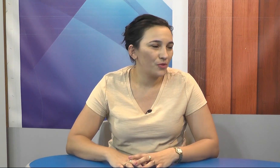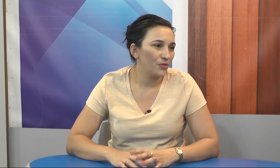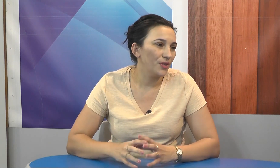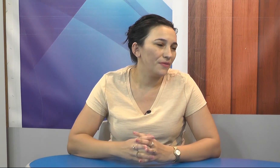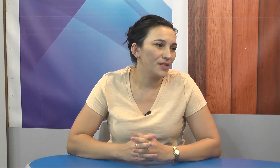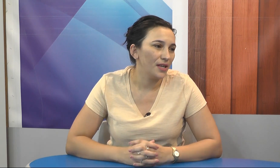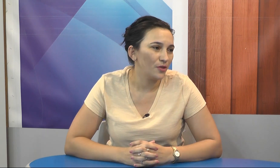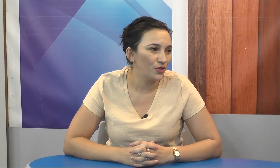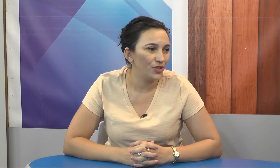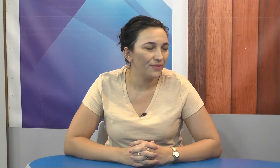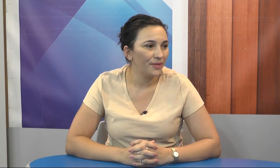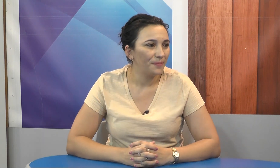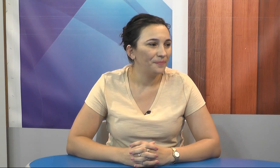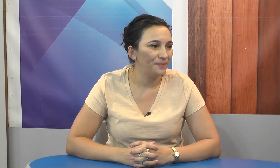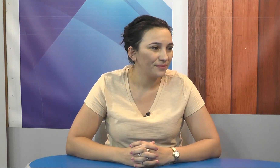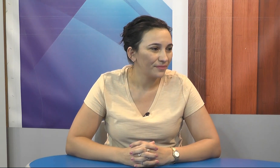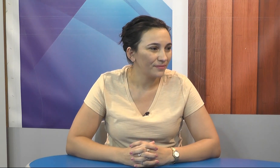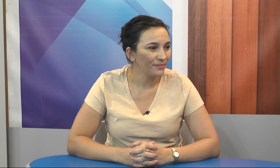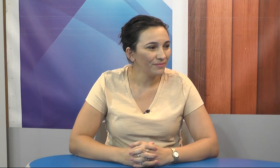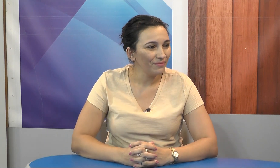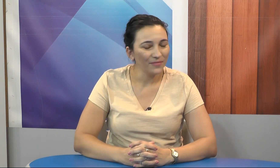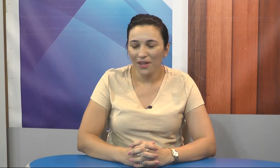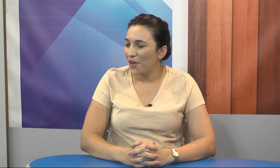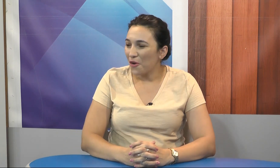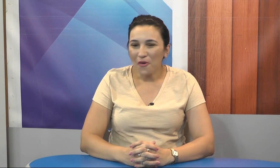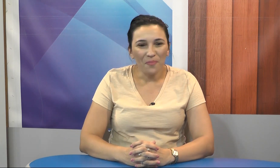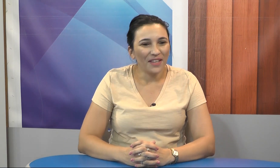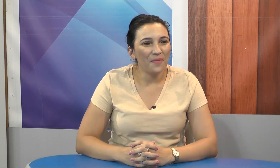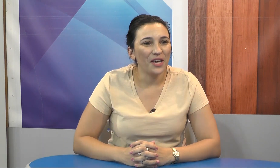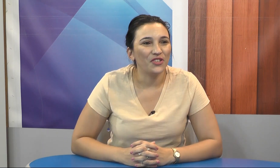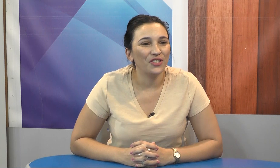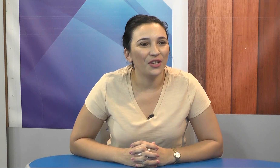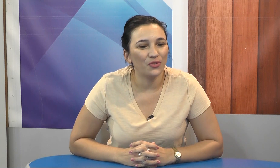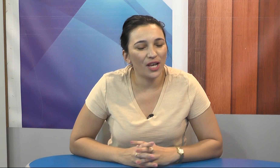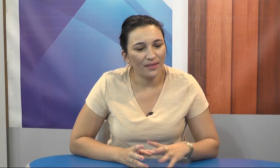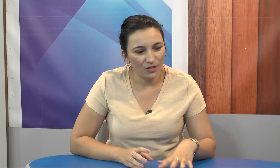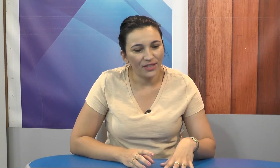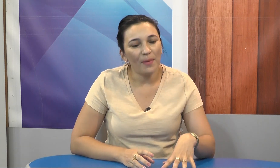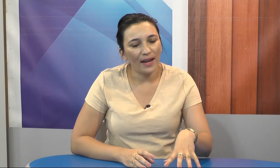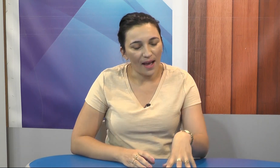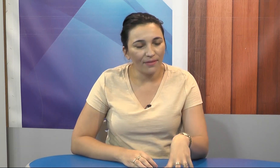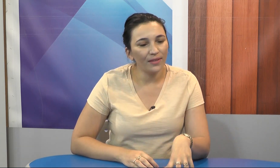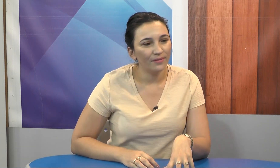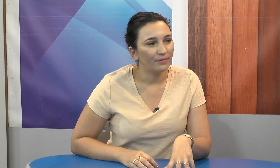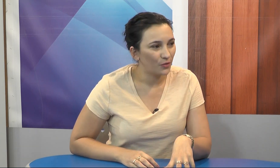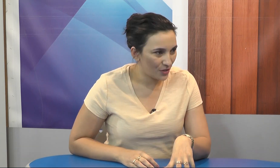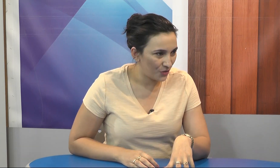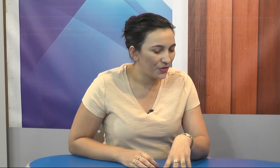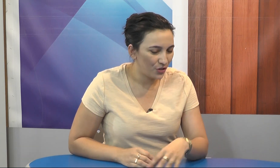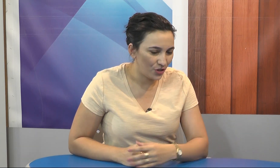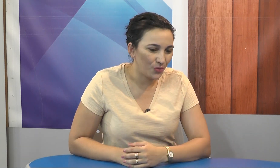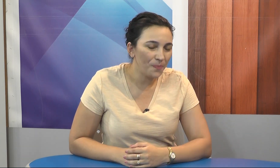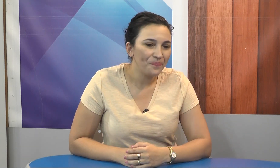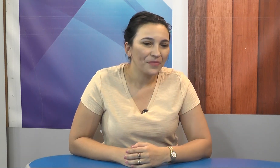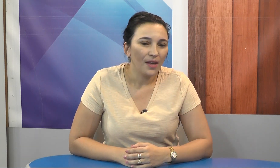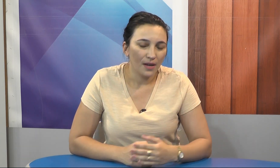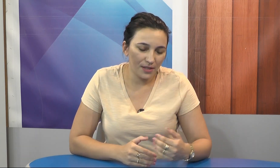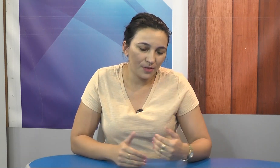possuem a deficiência auditiva. Mudou sua vida? Completamente. Eu já trabalhava na educação infantil. Antes mesmo